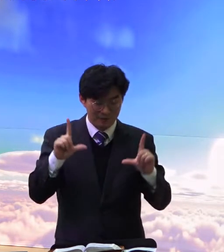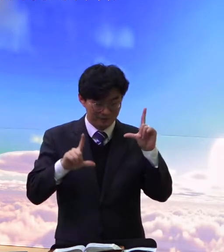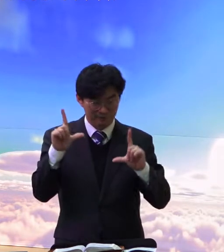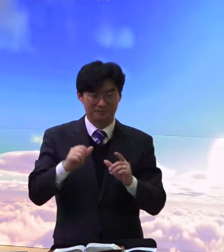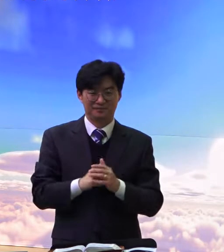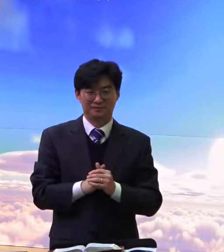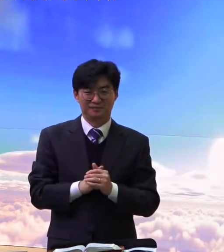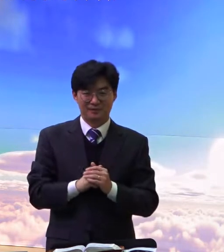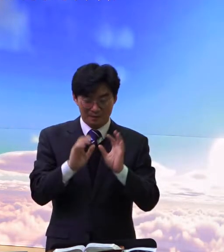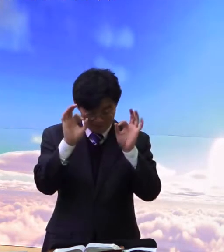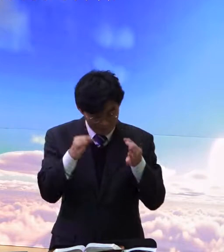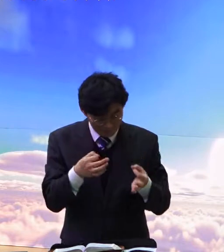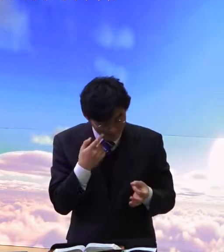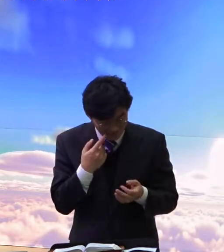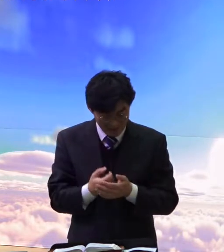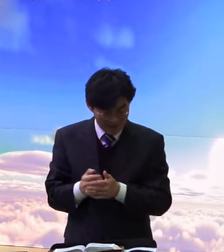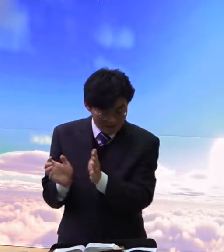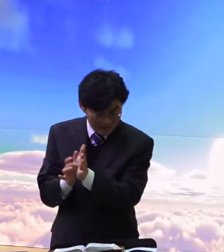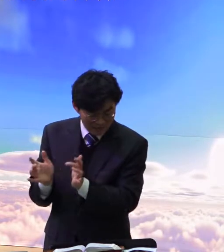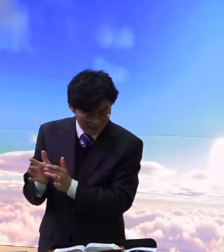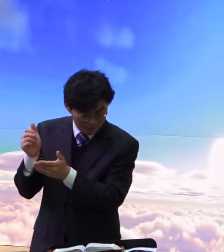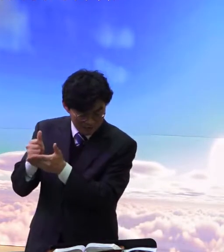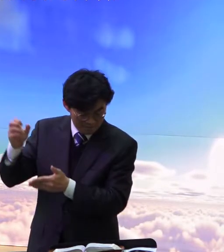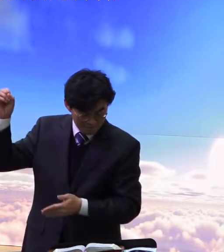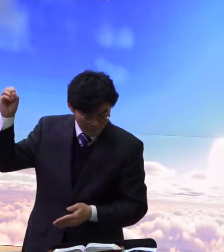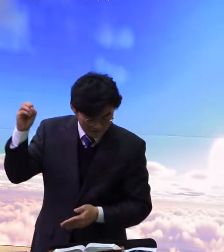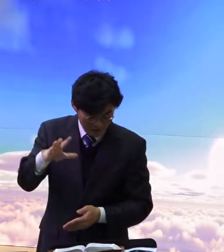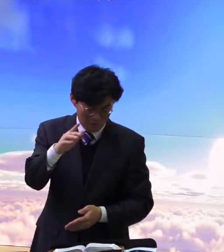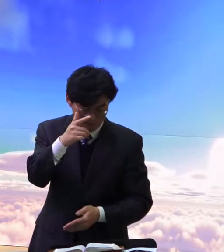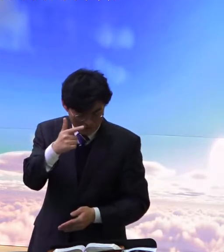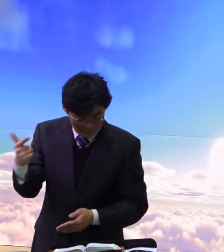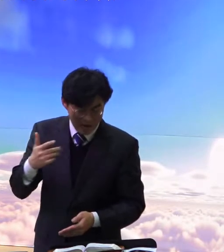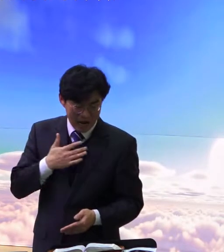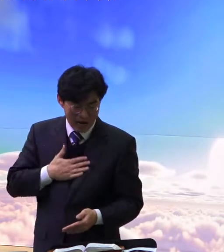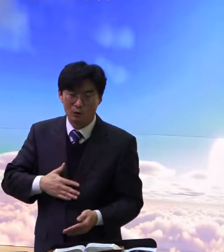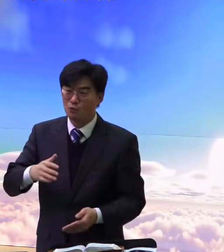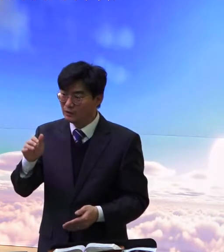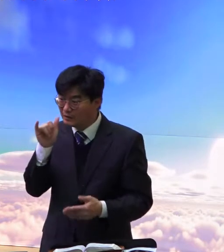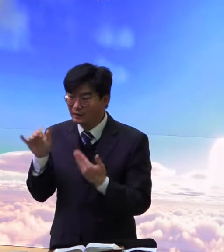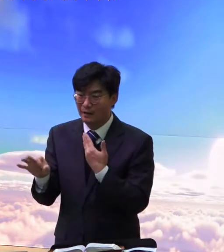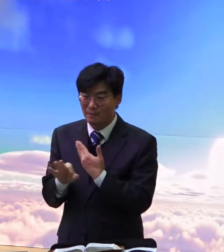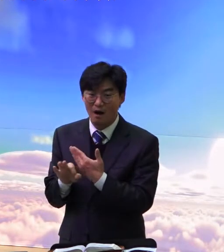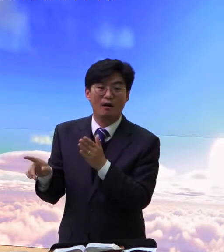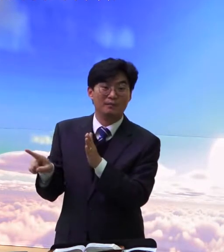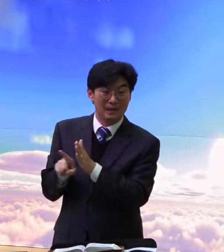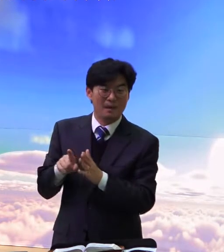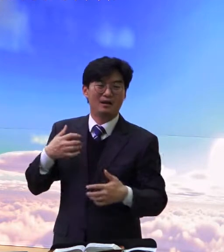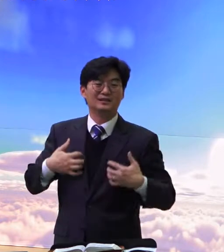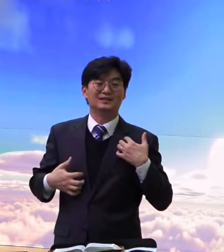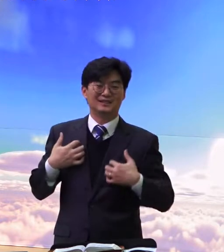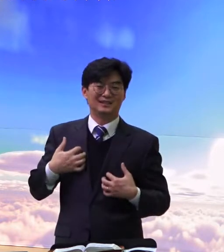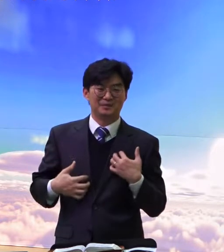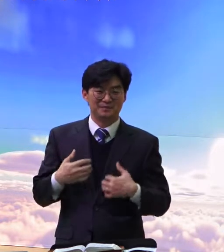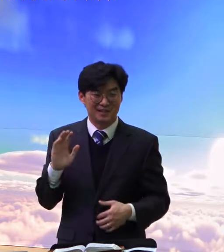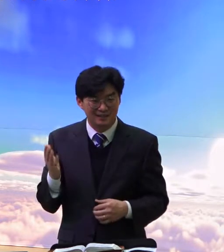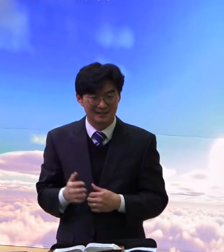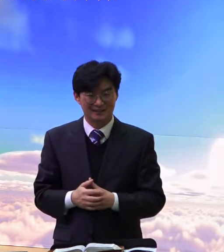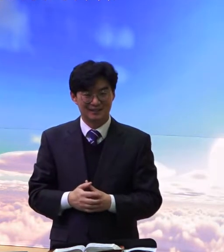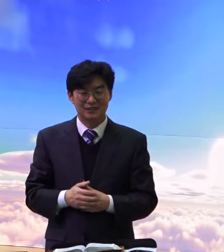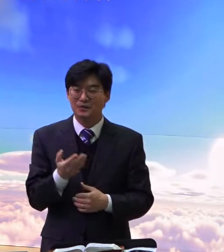빛인 예수님이 우리 가운데 없는 것처럼, 예수님이 없는 사람처럼 그렇게 살 때가 있었습니다. 빛을 잃은